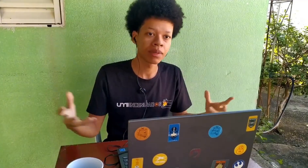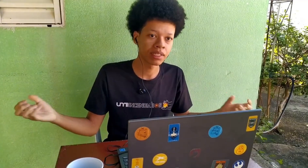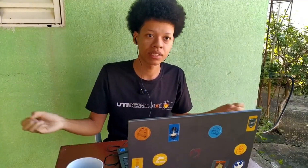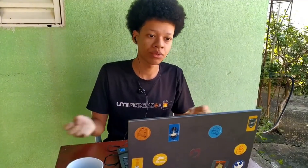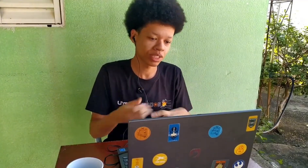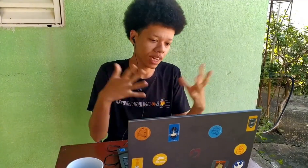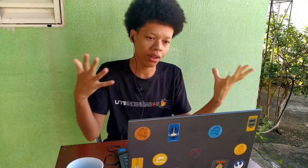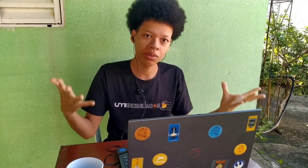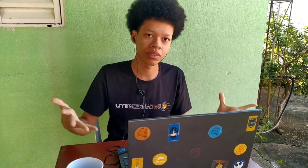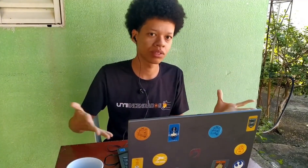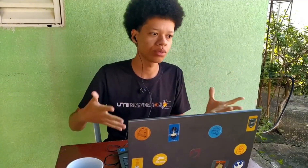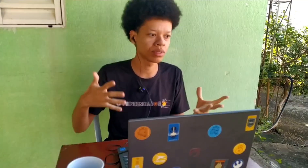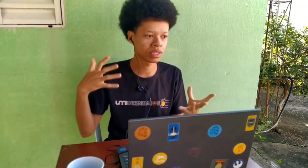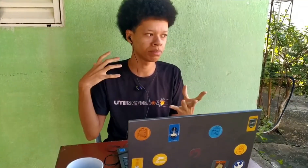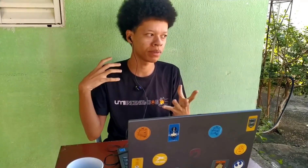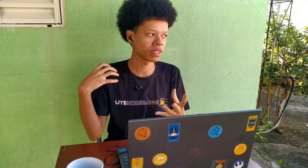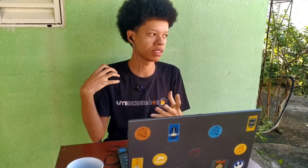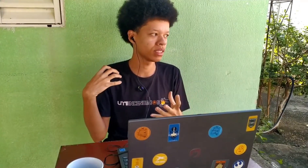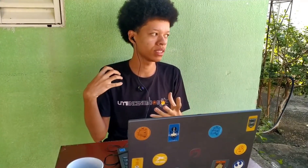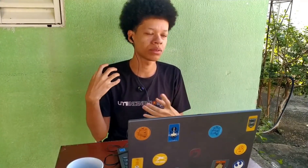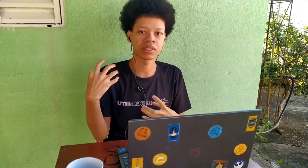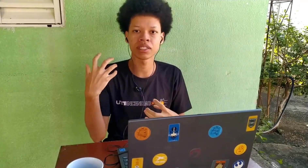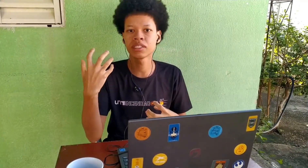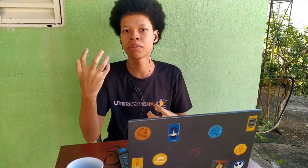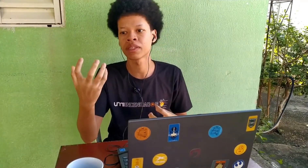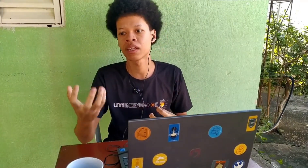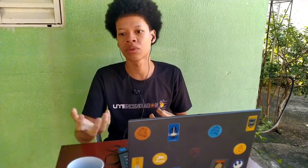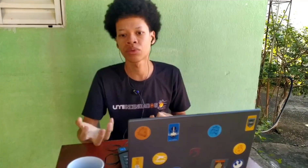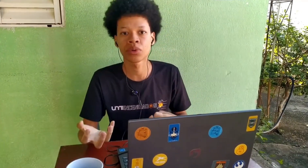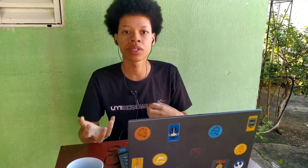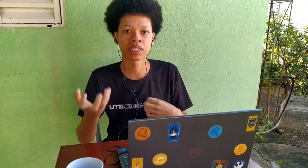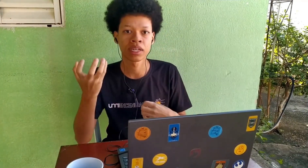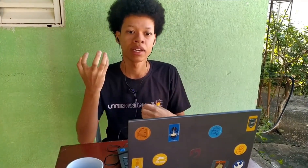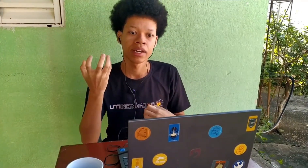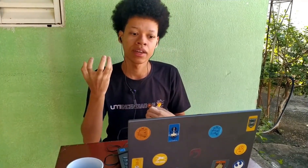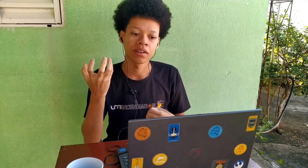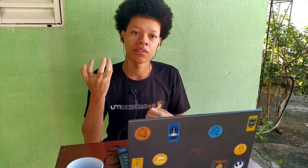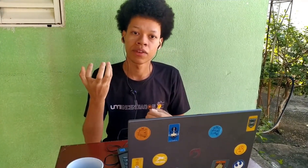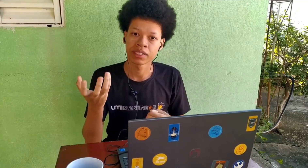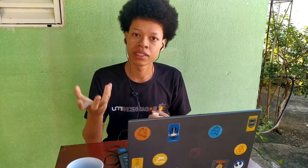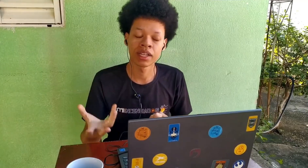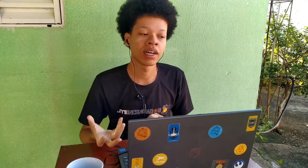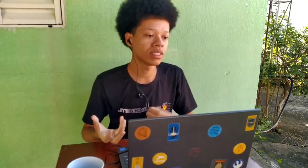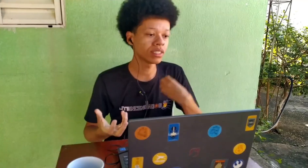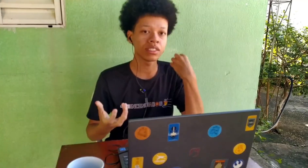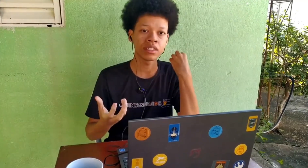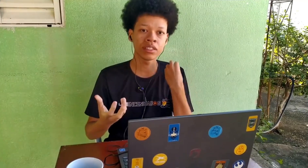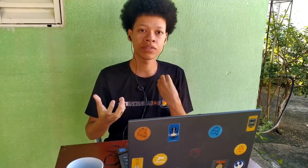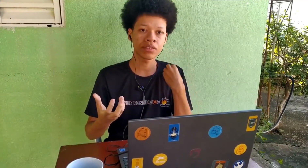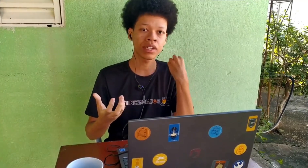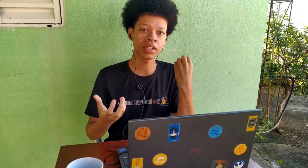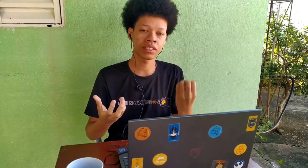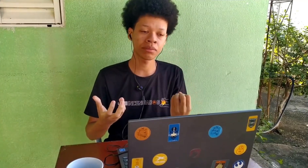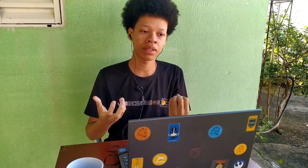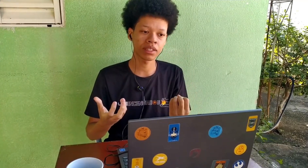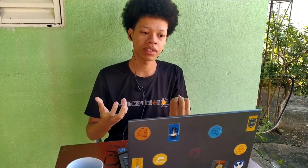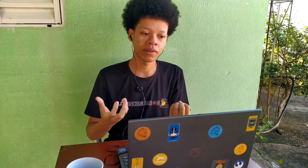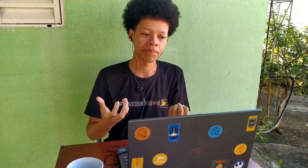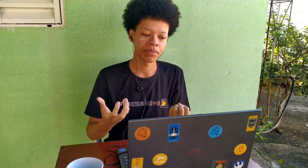experiência no geral, de conseguir interpretar locutores com facilidade e dificuldade também.